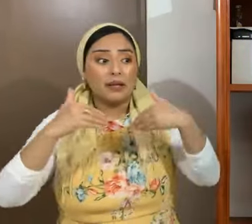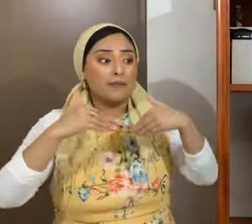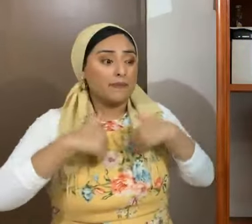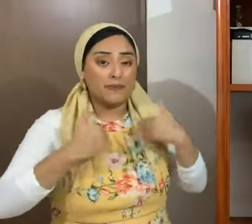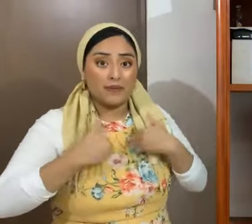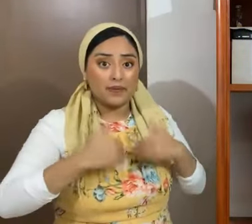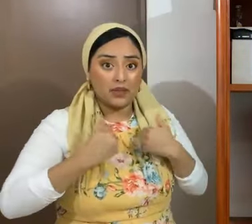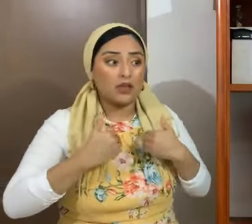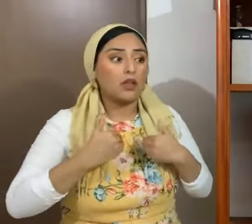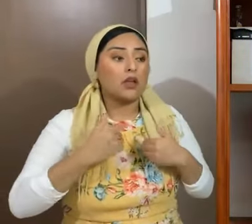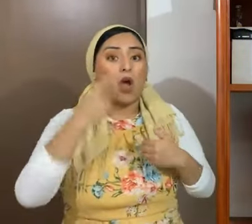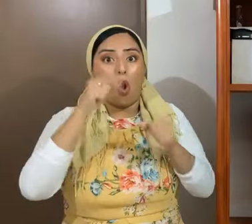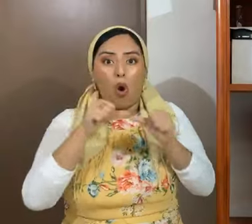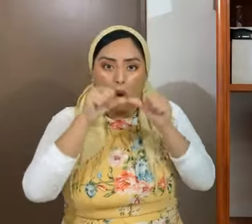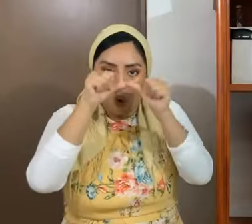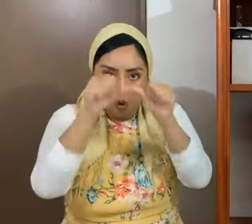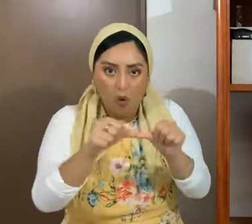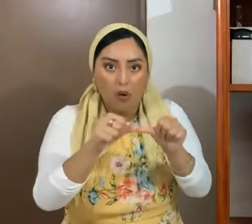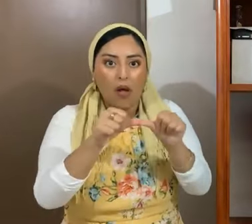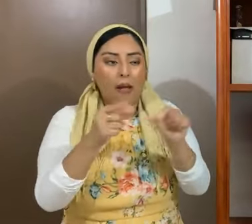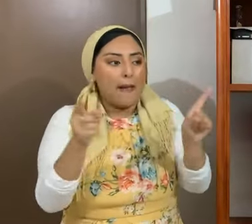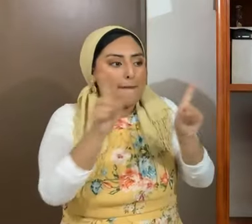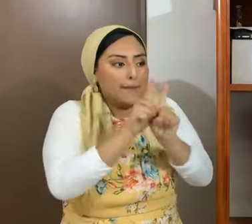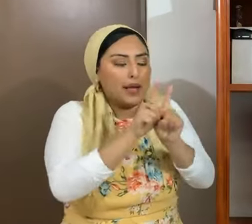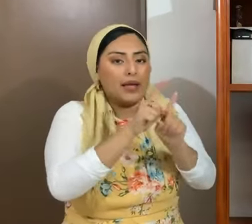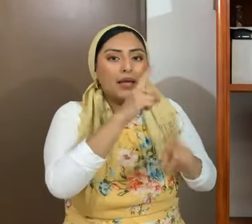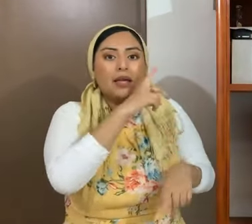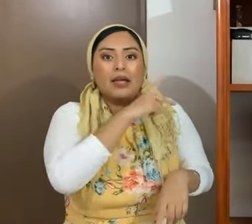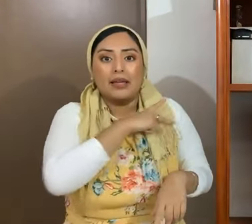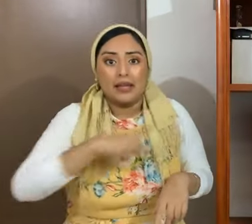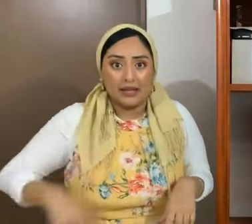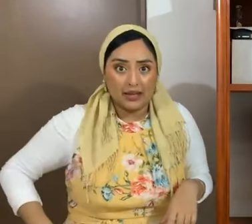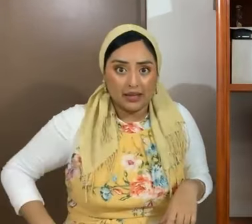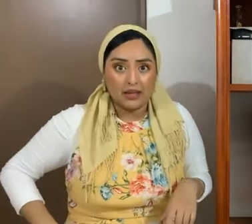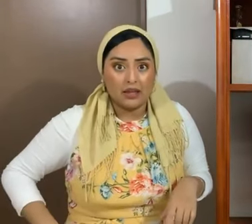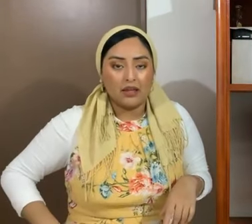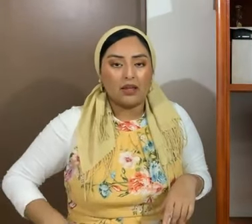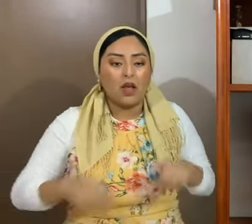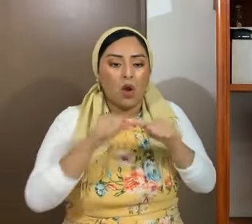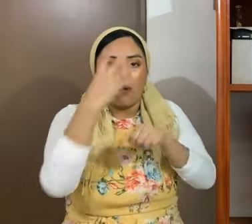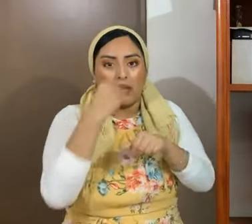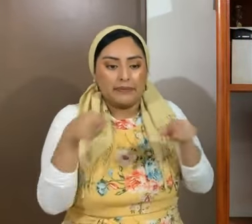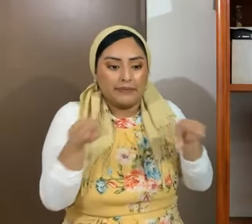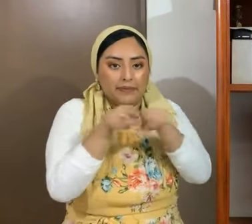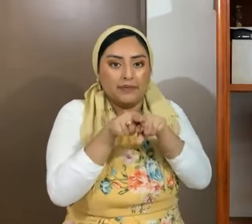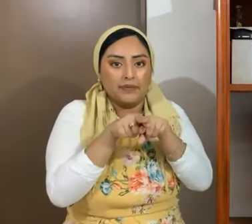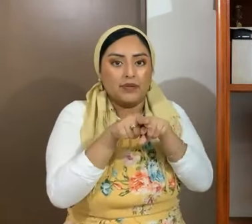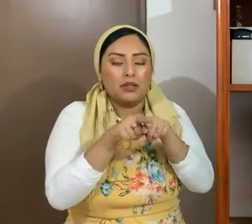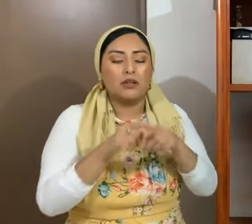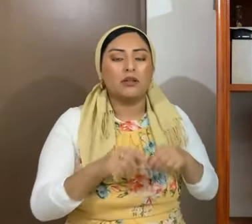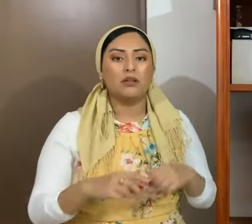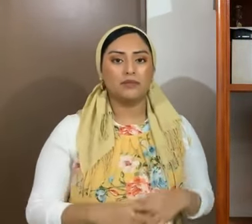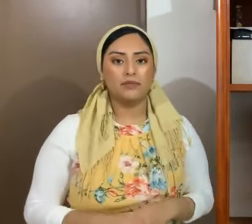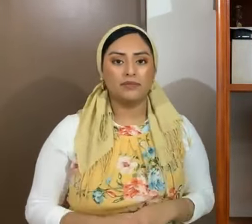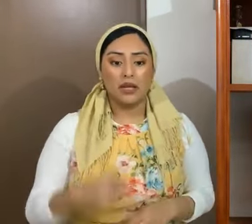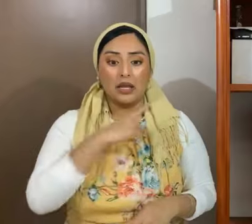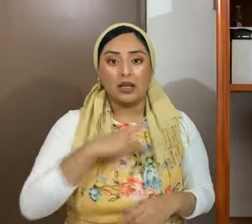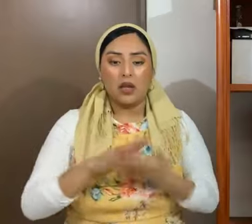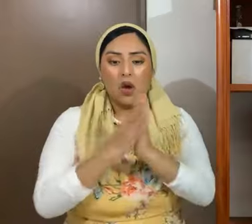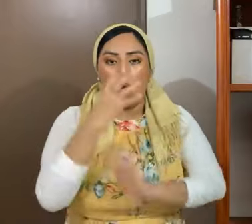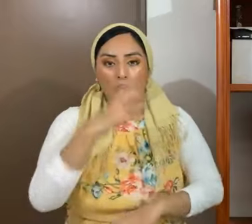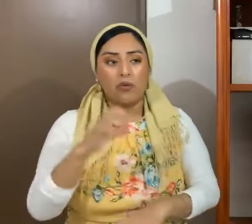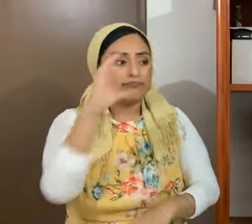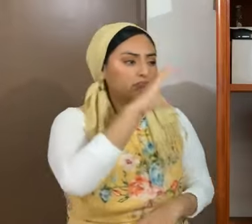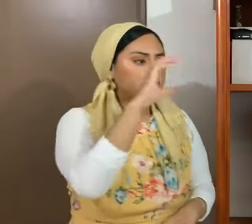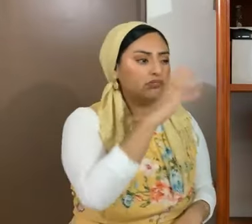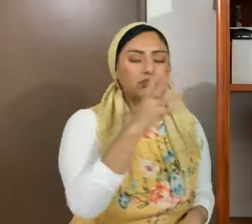joven virgen, para que esté delante del rey y lo abrigue, y duerma a su lado y entrará en calor mi señor el rey. Y